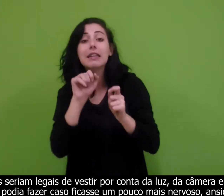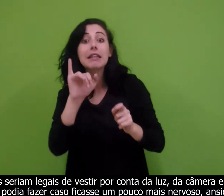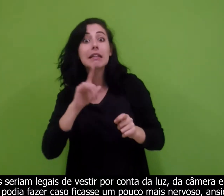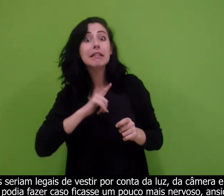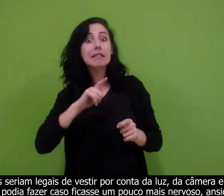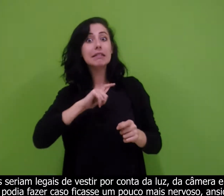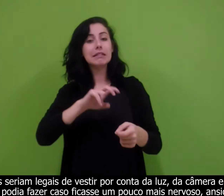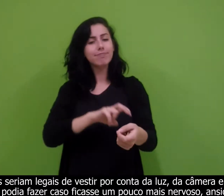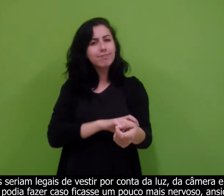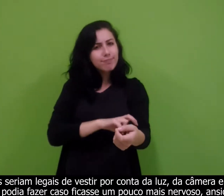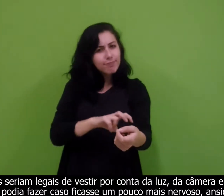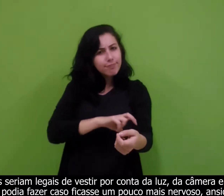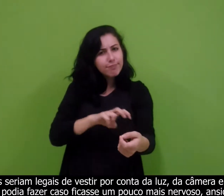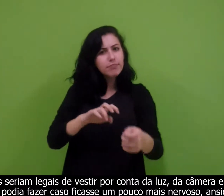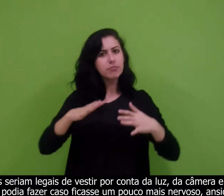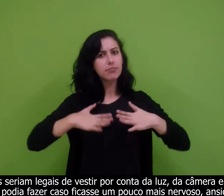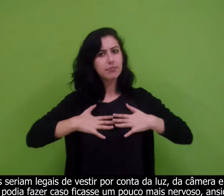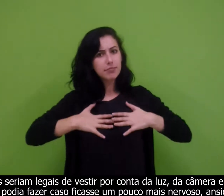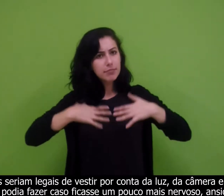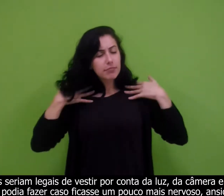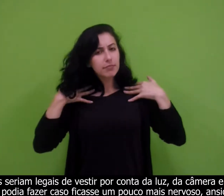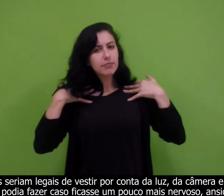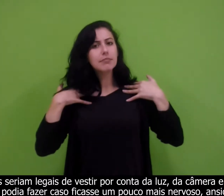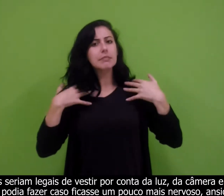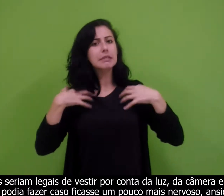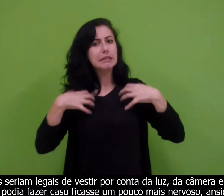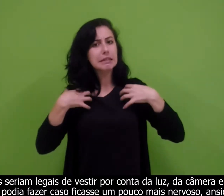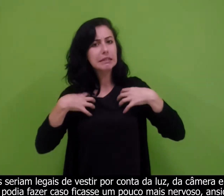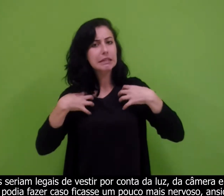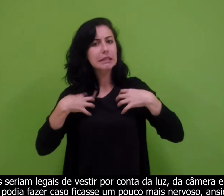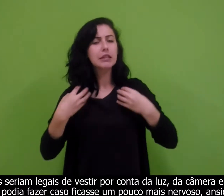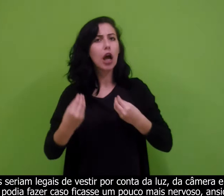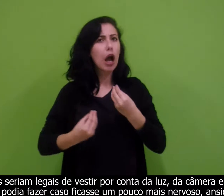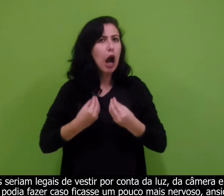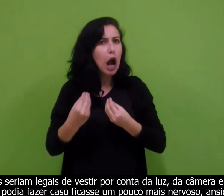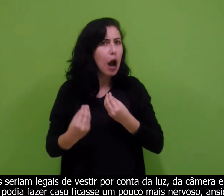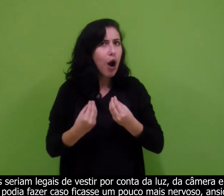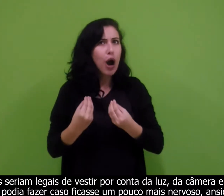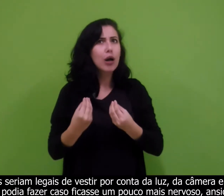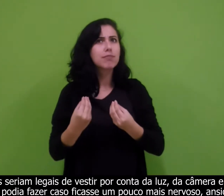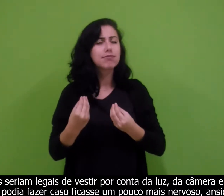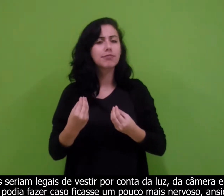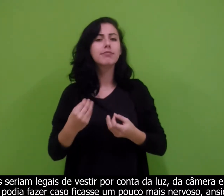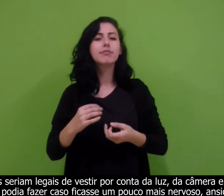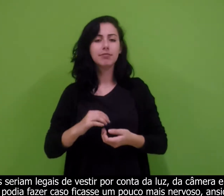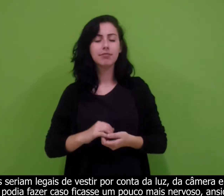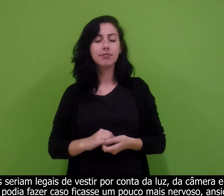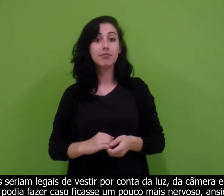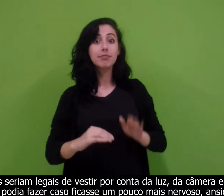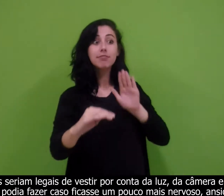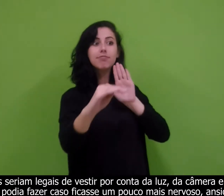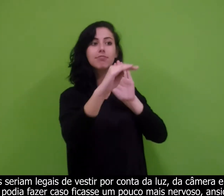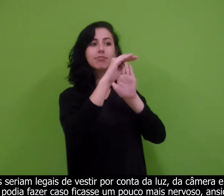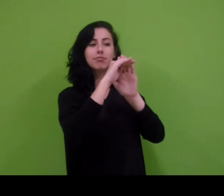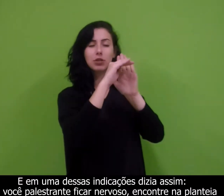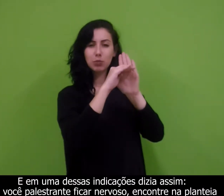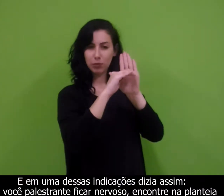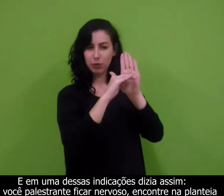e o que a gente podia fazer também caso a gente ficasse um pouco mais nervoso, ansioso. E aí,